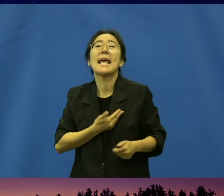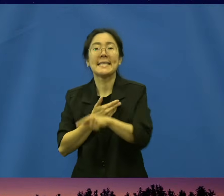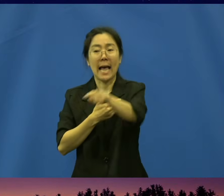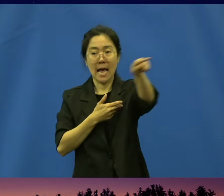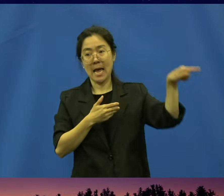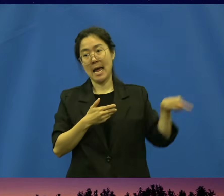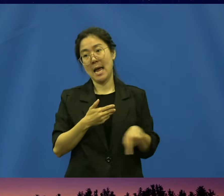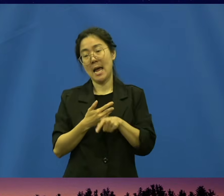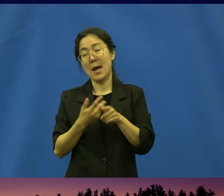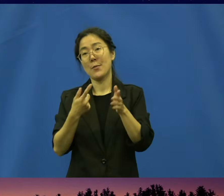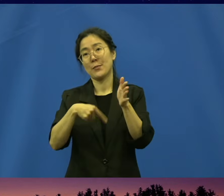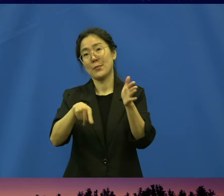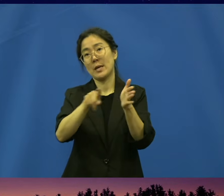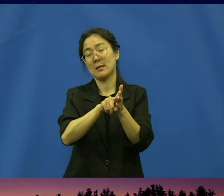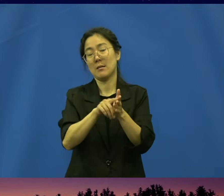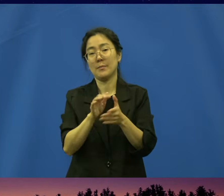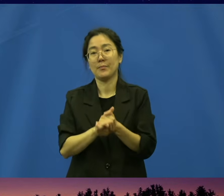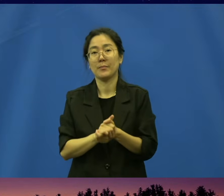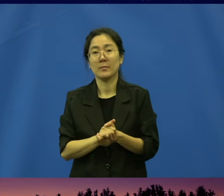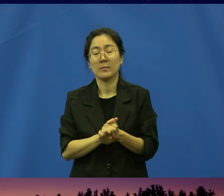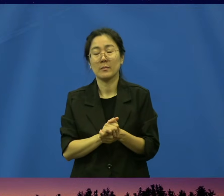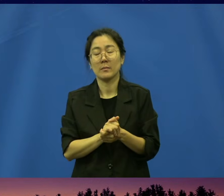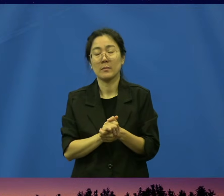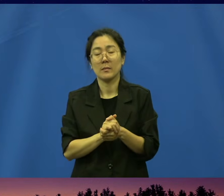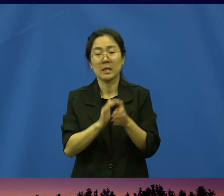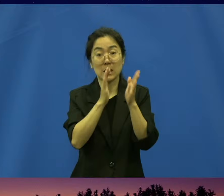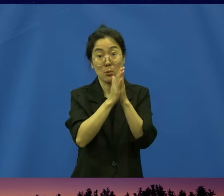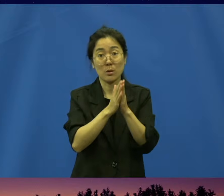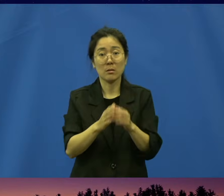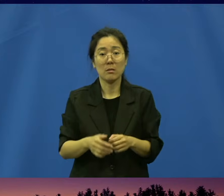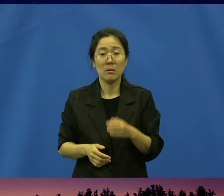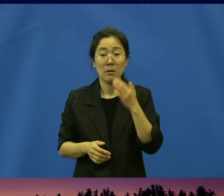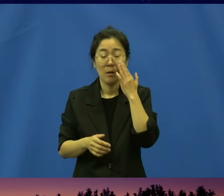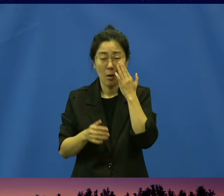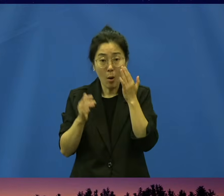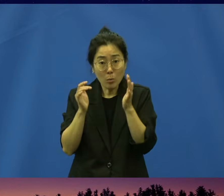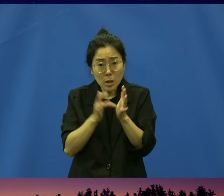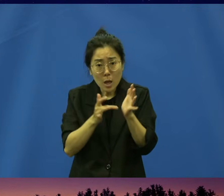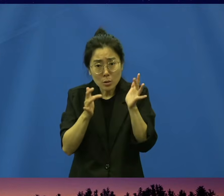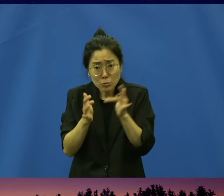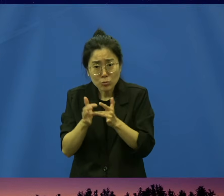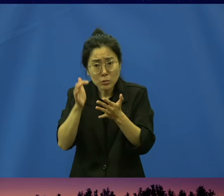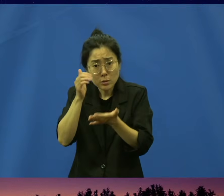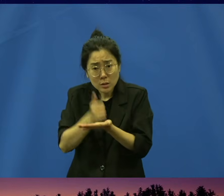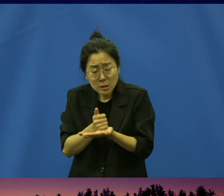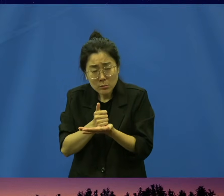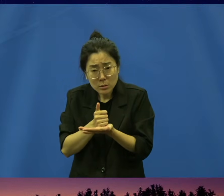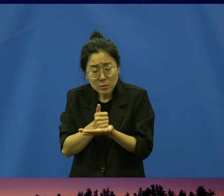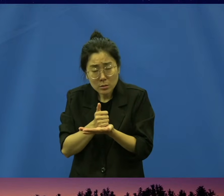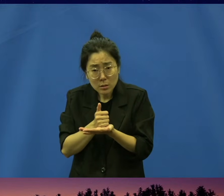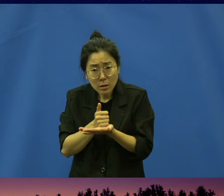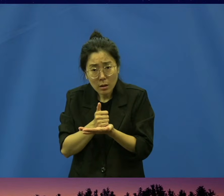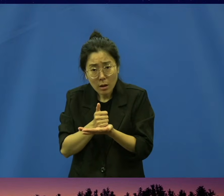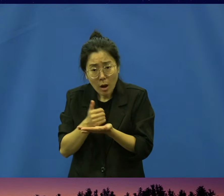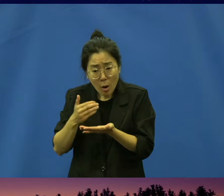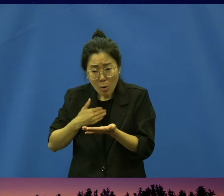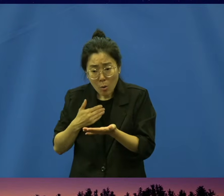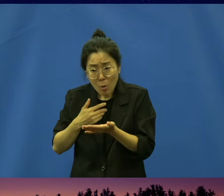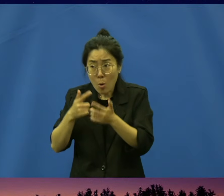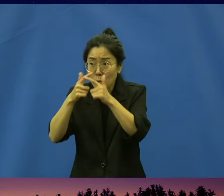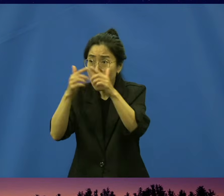눈에 보이는 교회는 하나도 아직 세워놓지 않고 이 제자를 통해서 세우려고 하는데, 이 제자들이